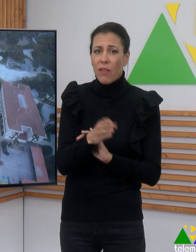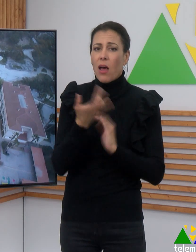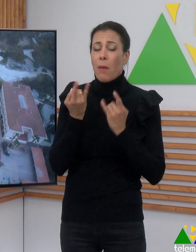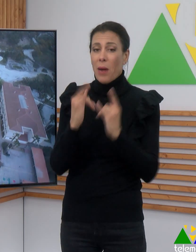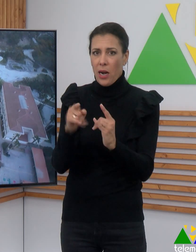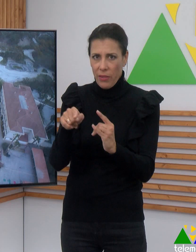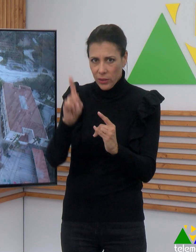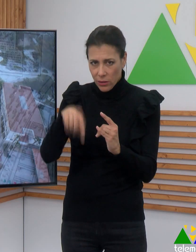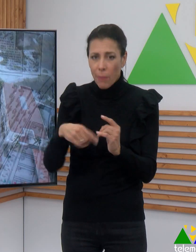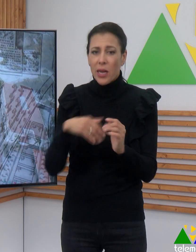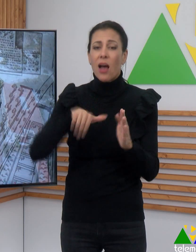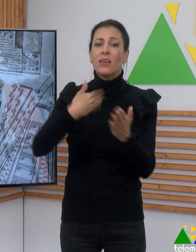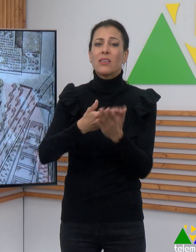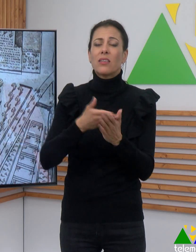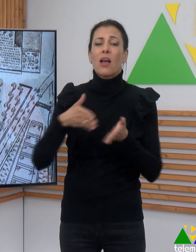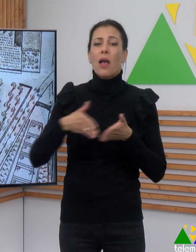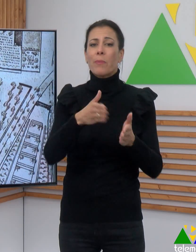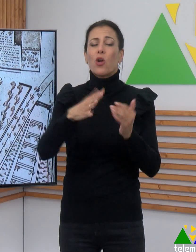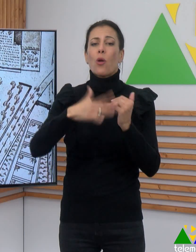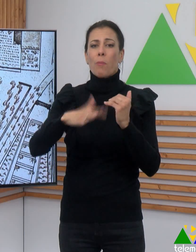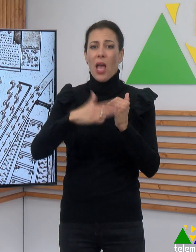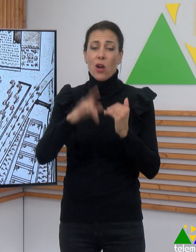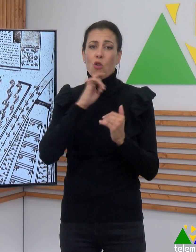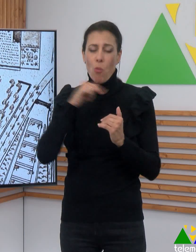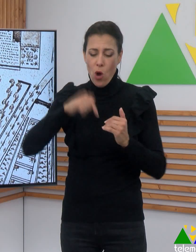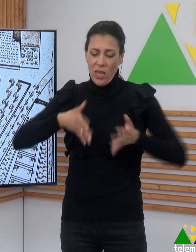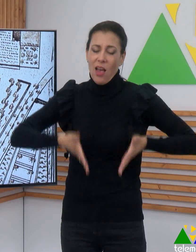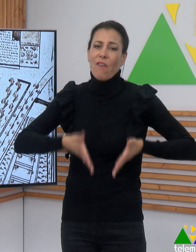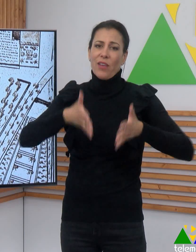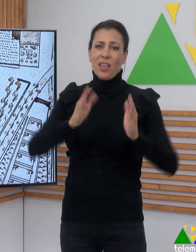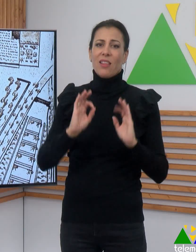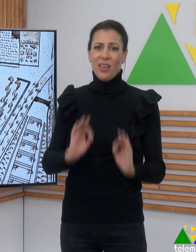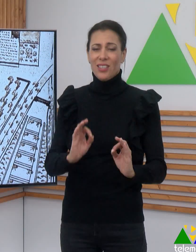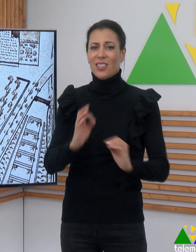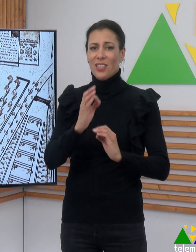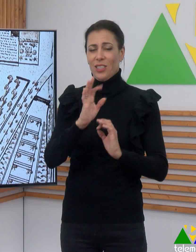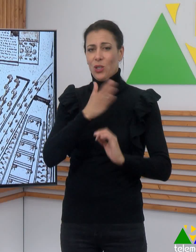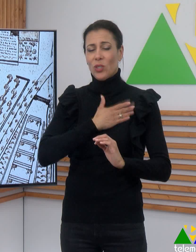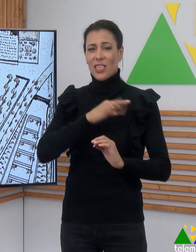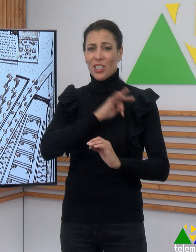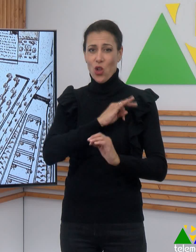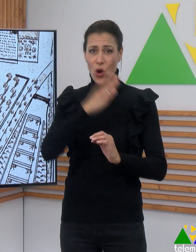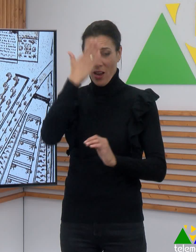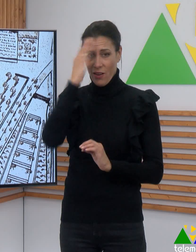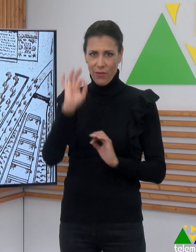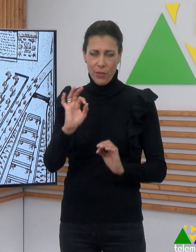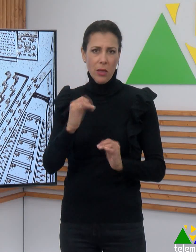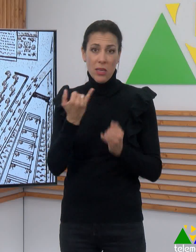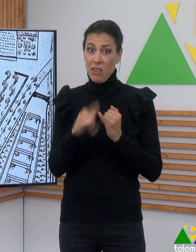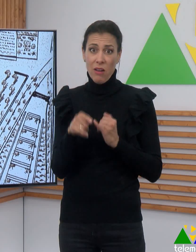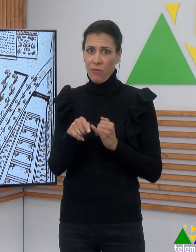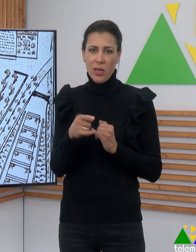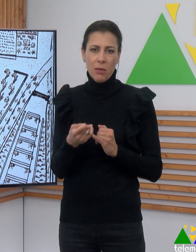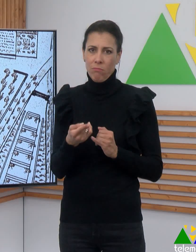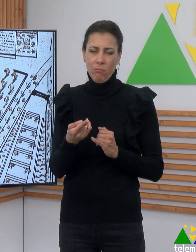y el camino normal a través de esta avenida de Nuestra Señora de la Cabeza, que además se convirtió rápidamente pues, en un sitio